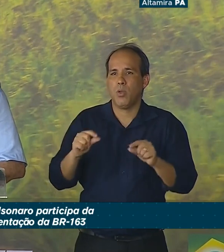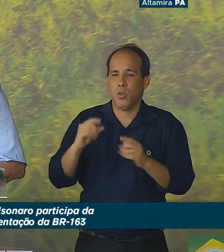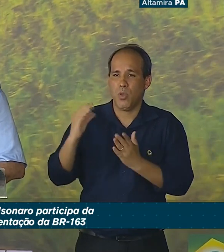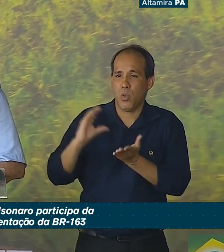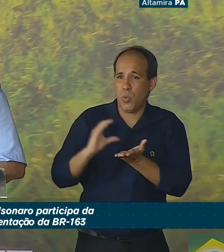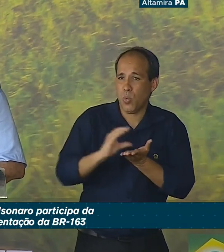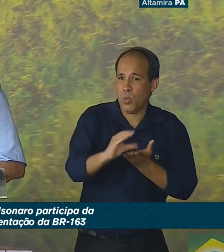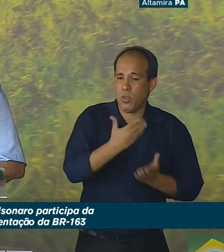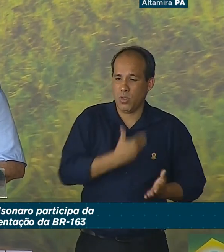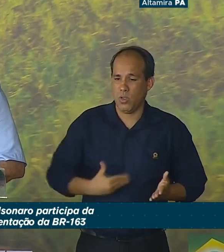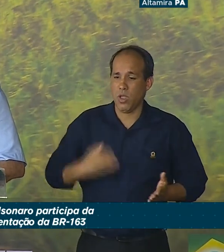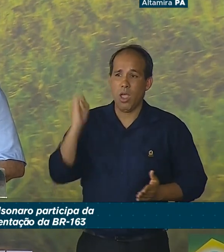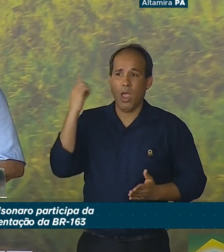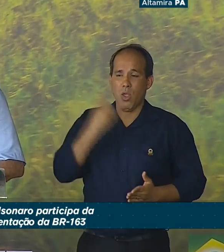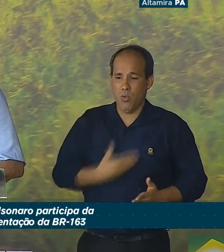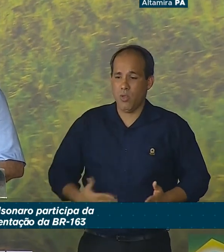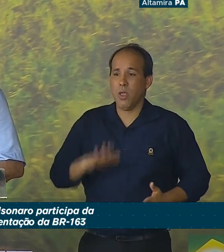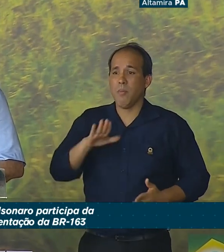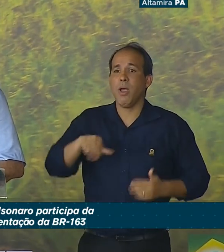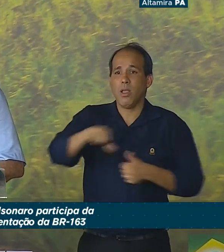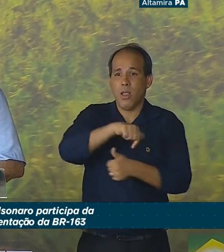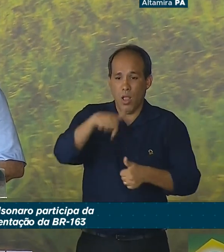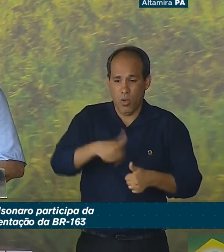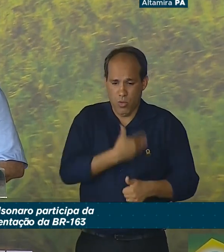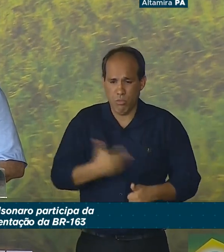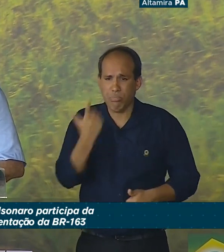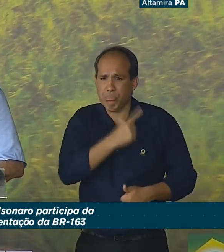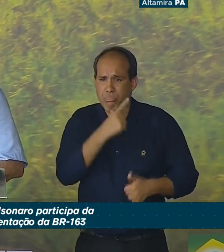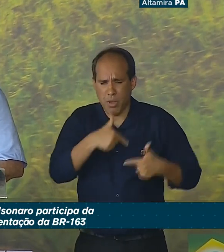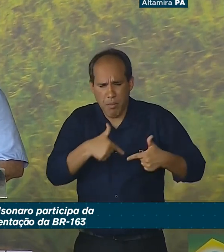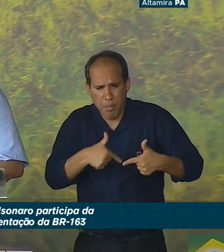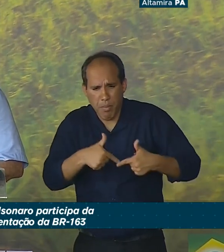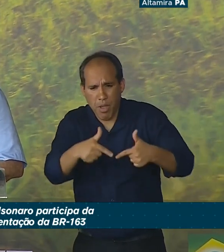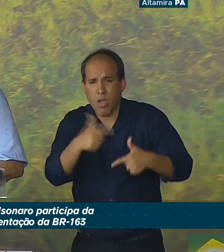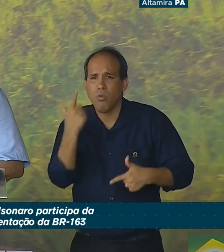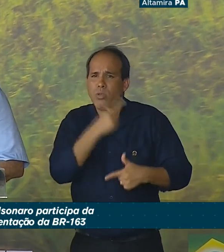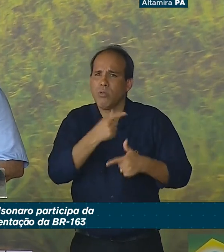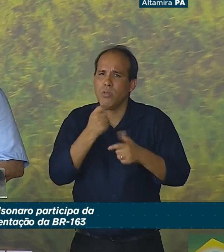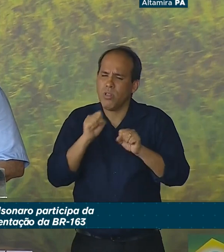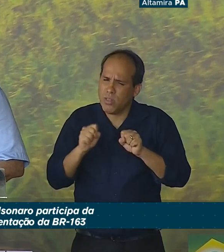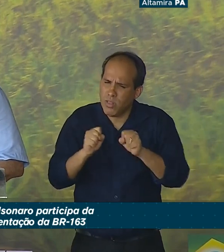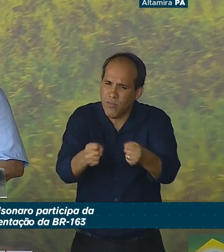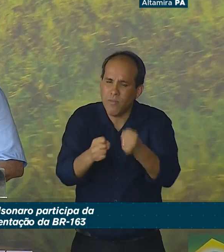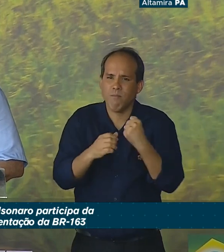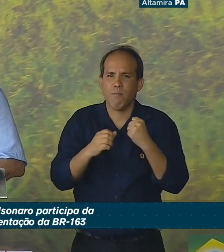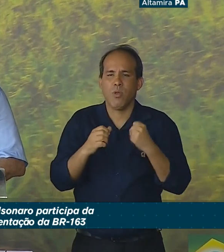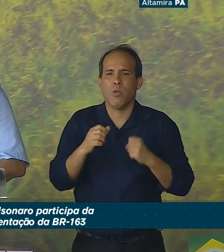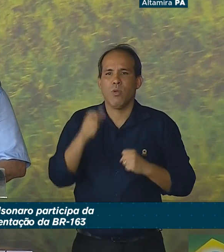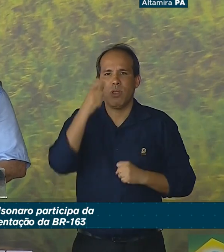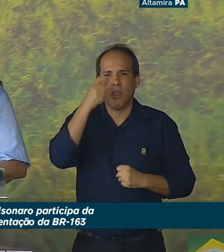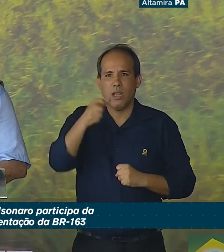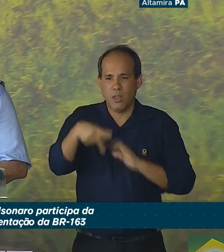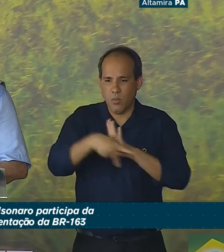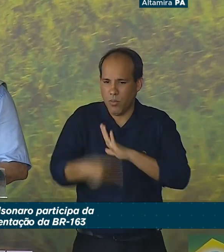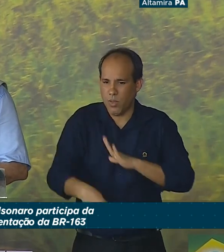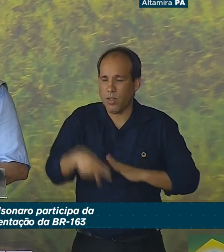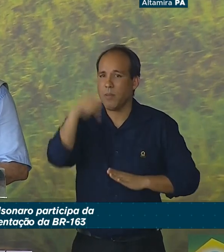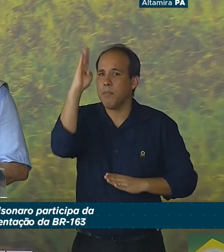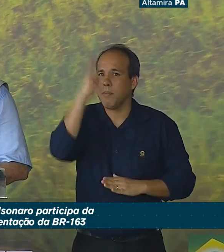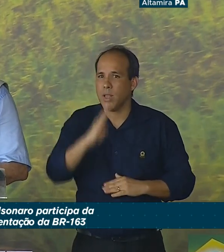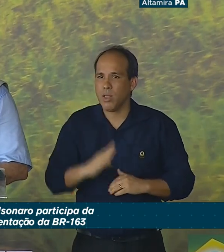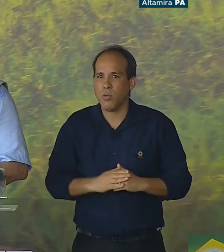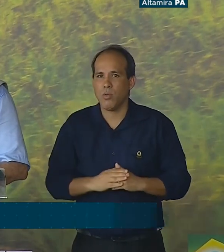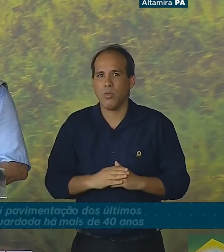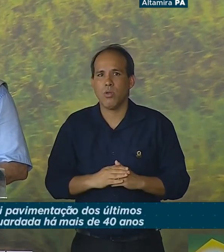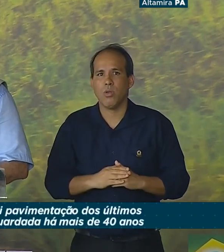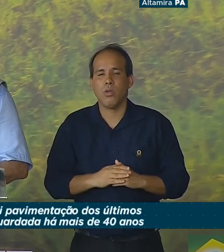eles fizeram. Nós nos empenhamos para defender o interesse do nosso país. O